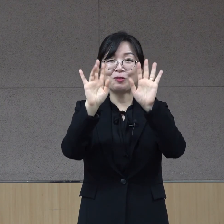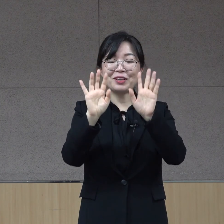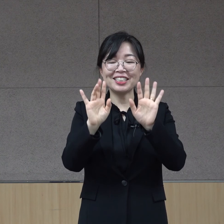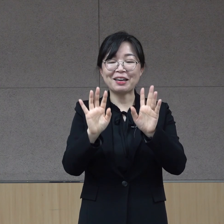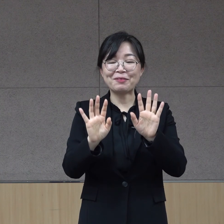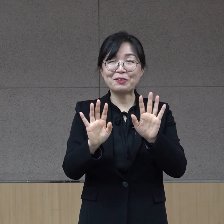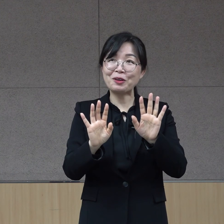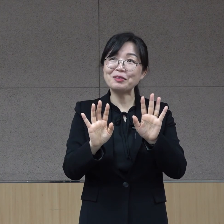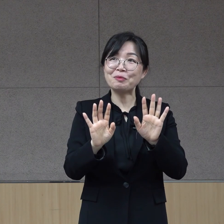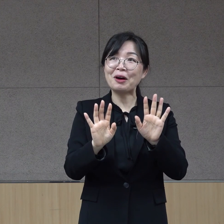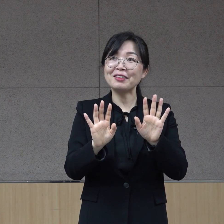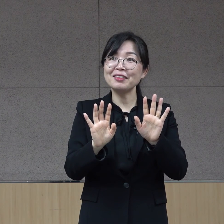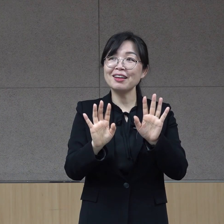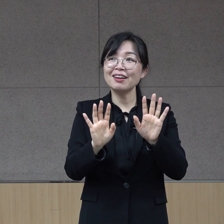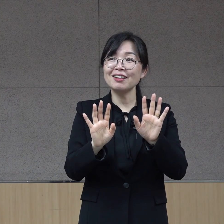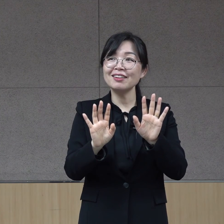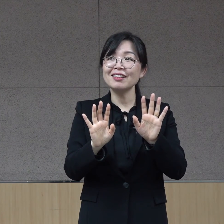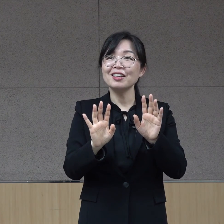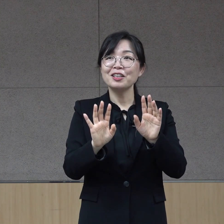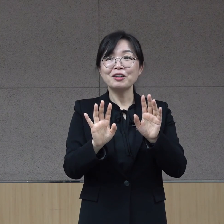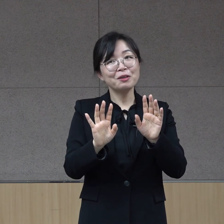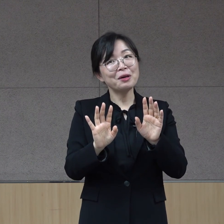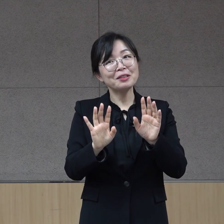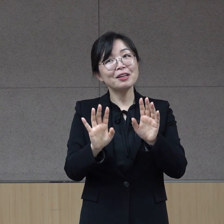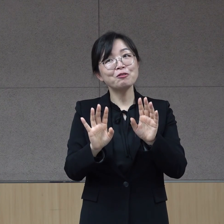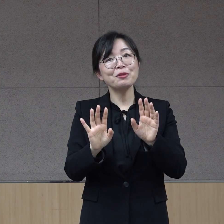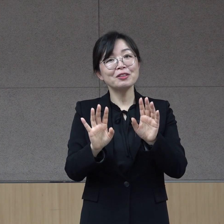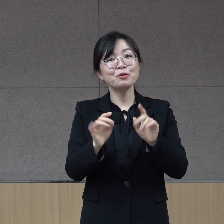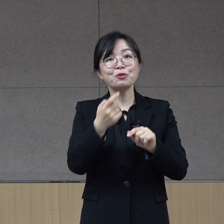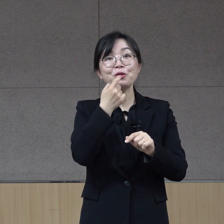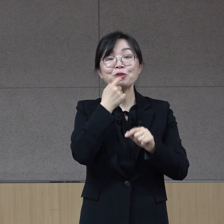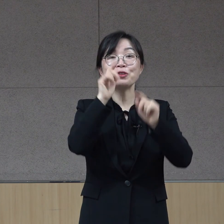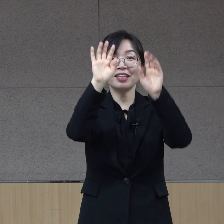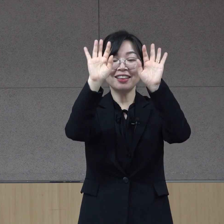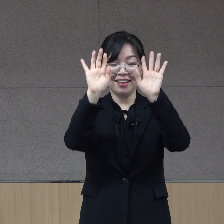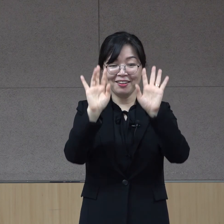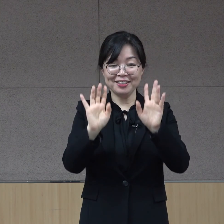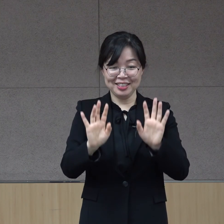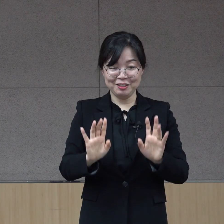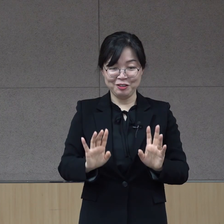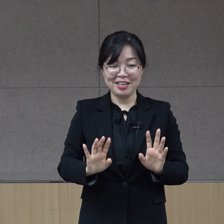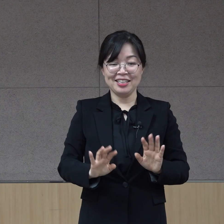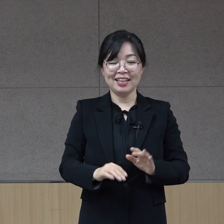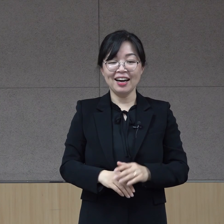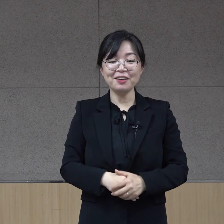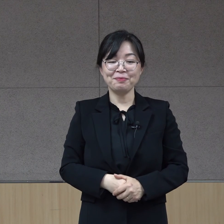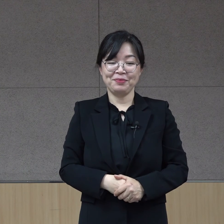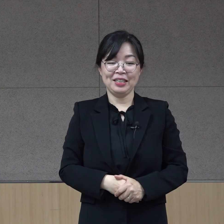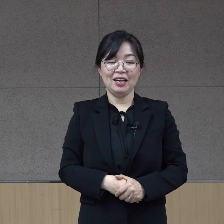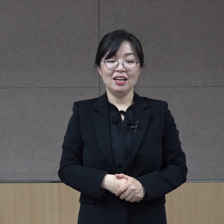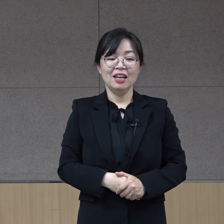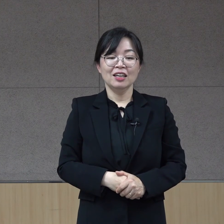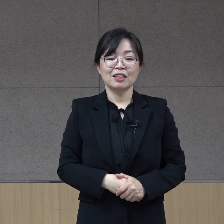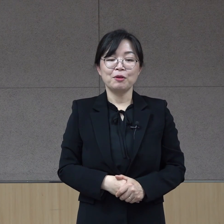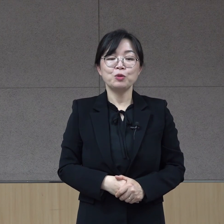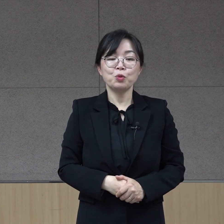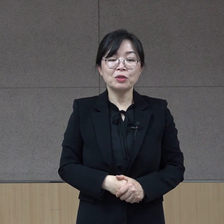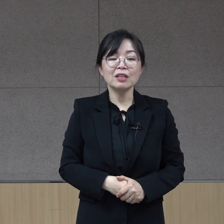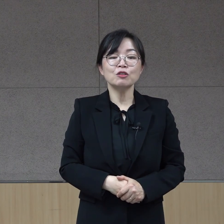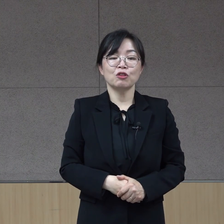며칠 한 달 후면은 또 눈이 올 수도 있겠네요. 자, 눈 내리다. 자, 그다음에 좋다라는